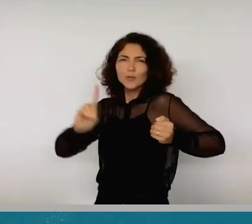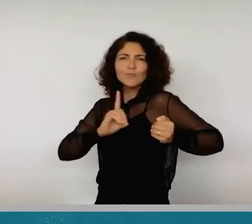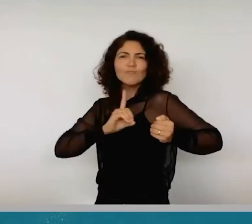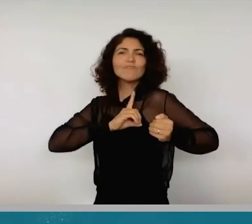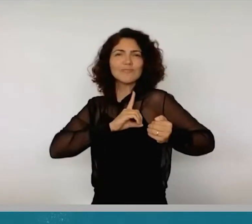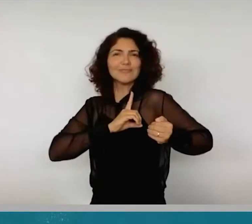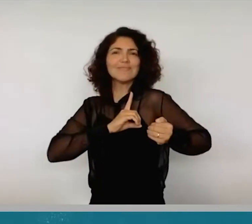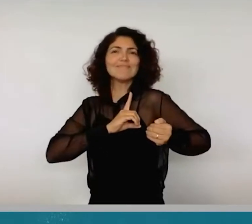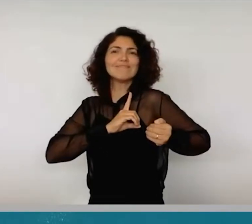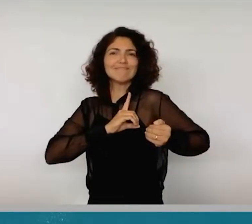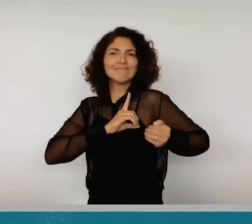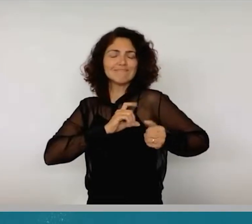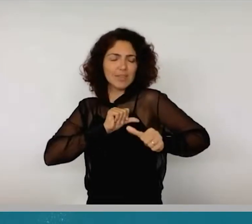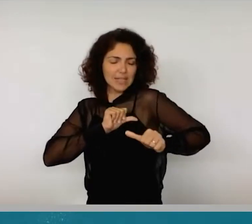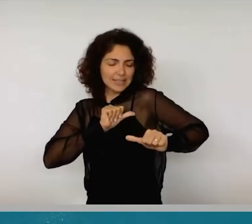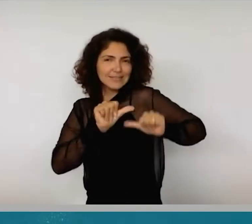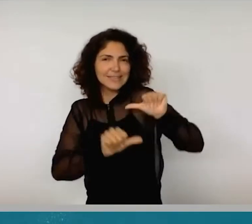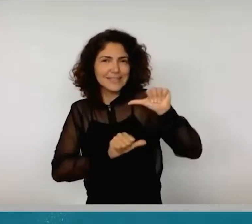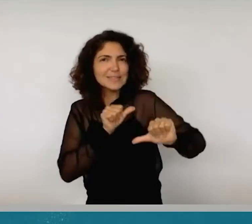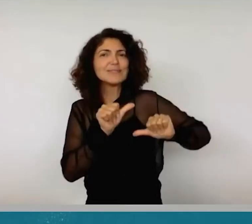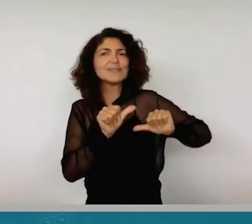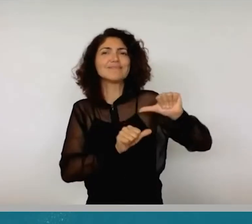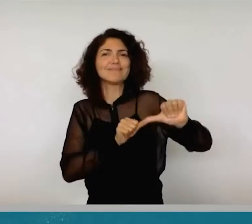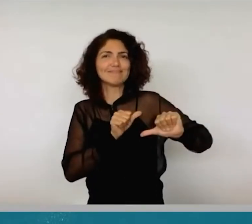natureza de Deus, tá?